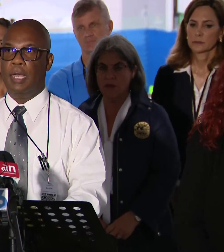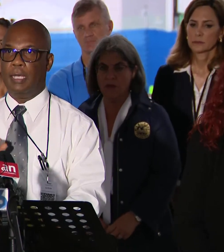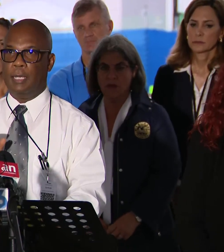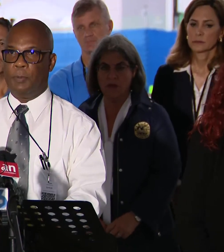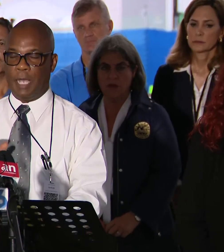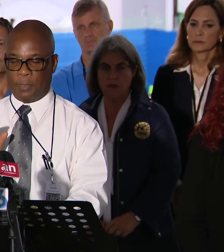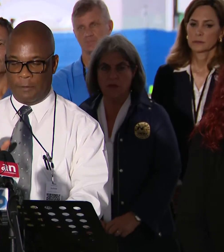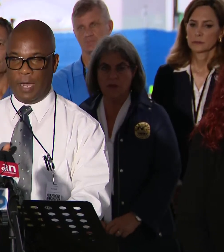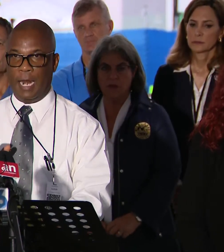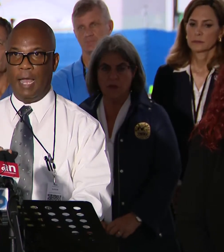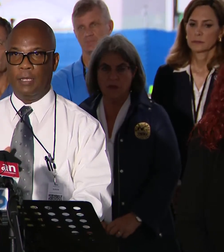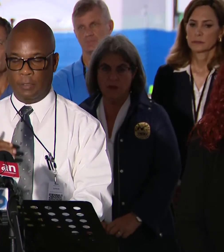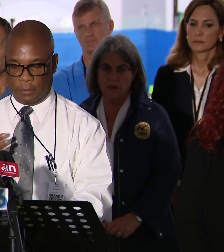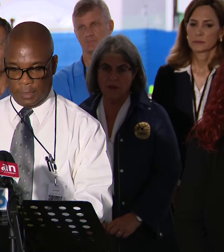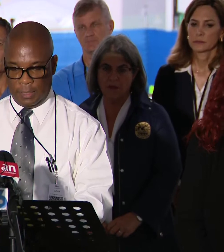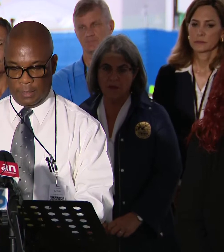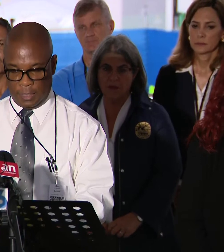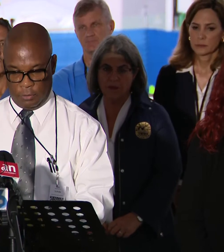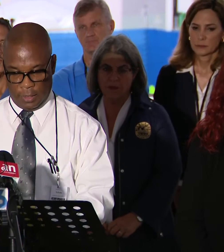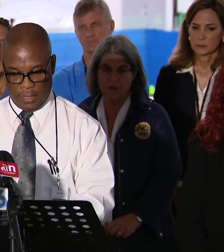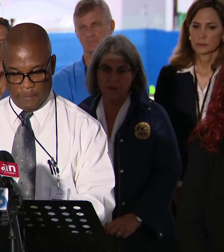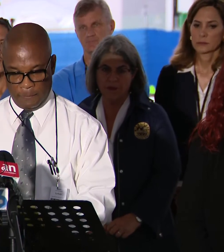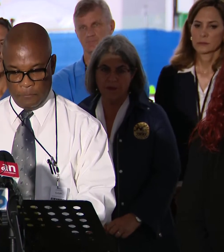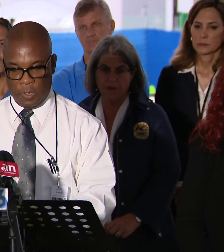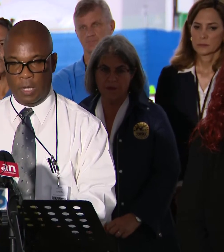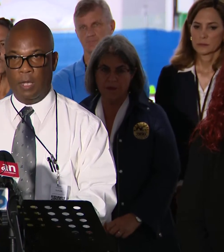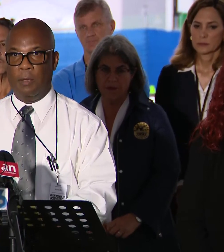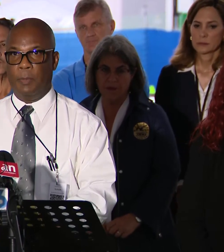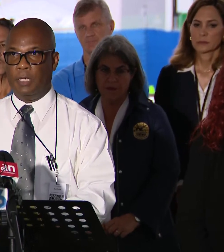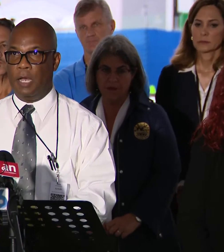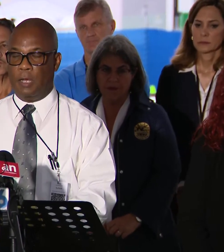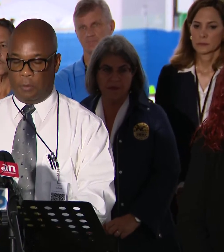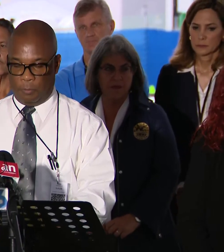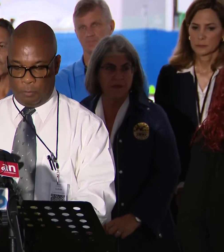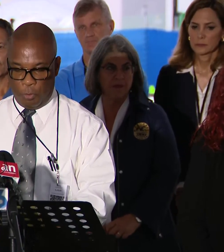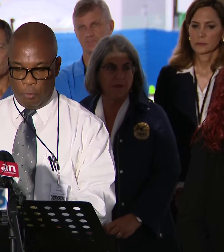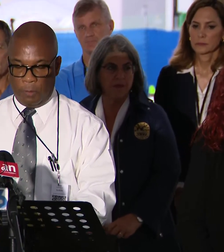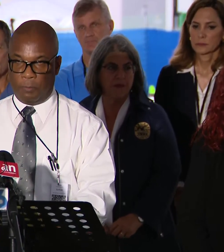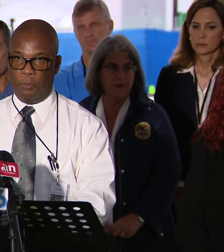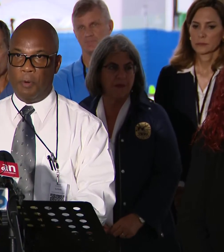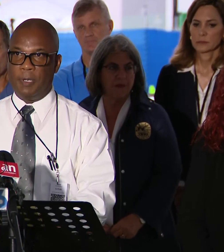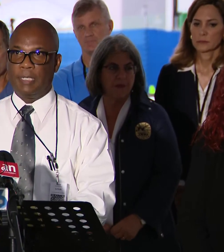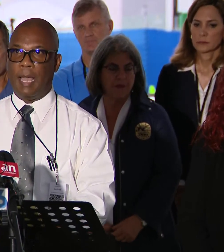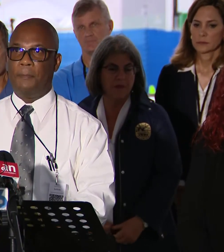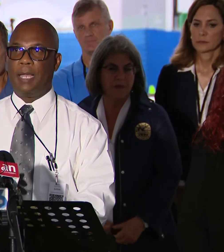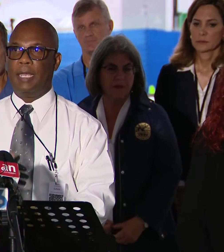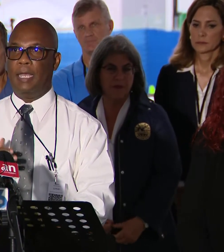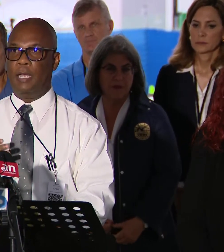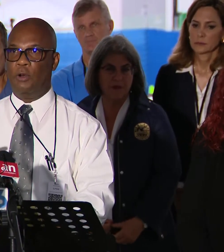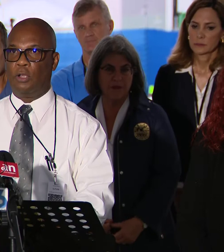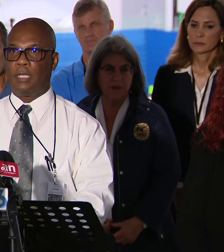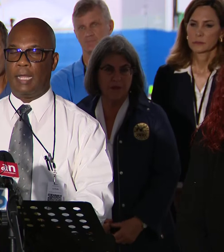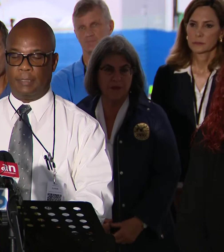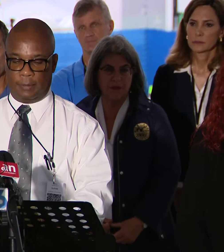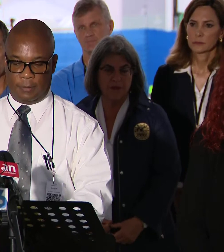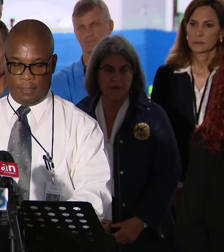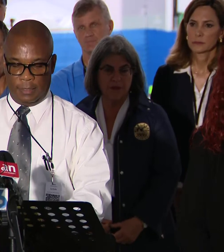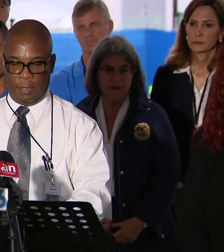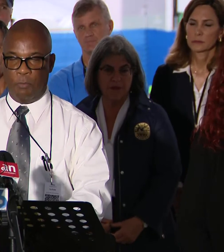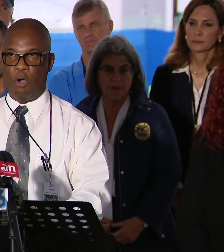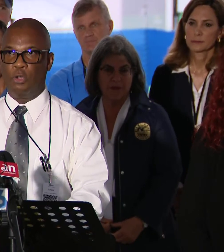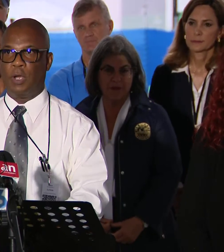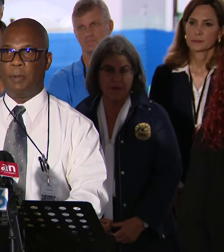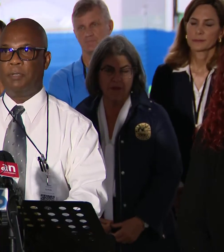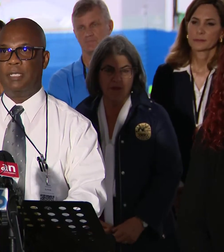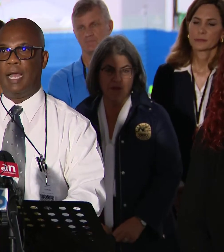que l'équipe qui a travaillé là sentit en sécurité. Maintenant, pour le moment, ça n'a pas gagné l'autre